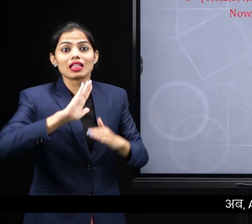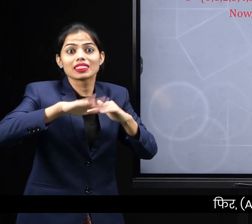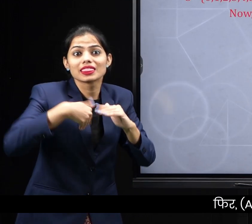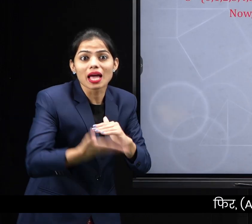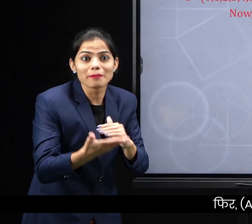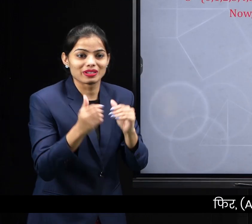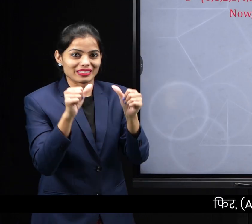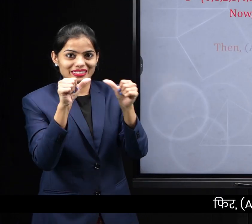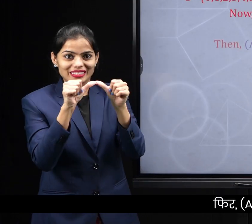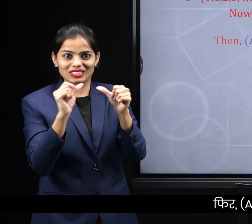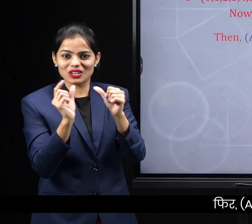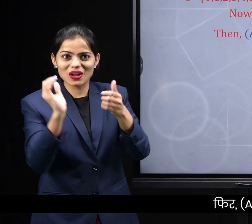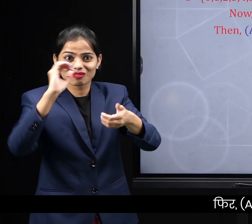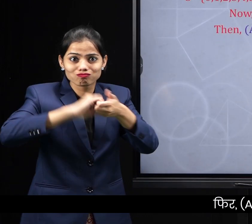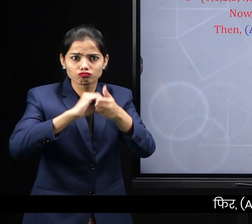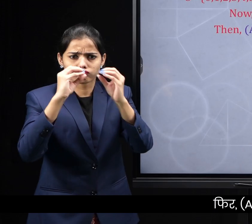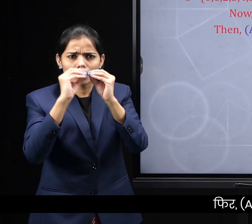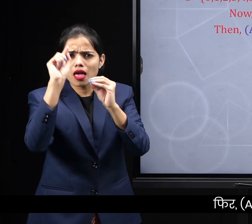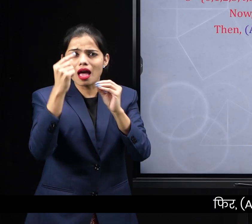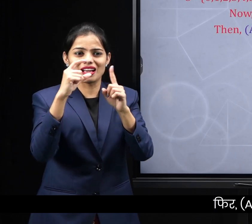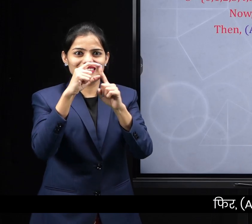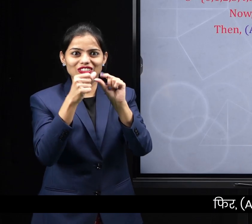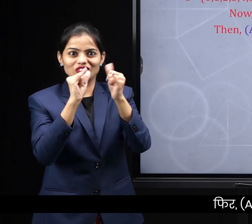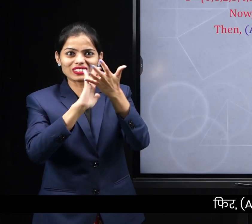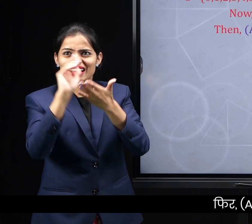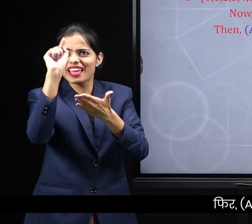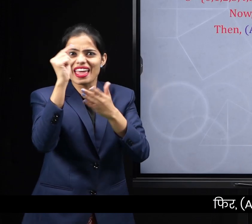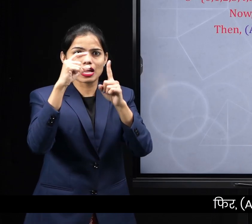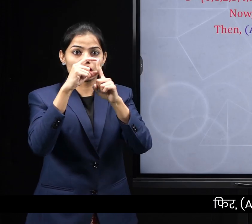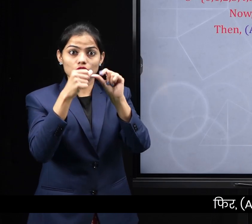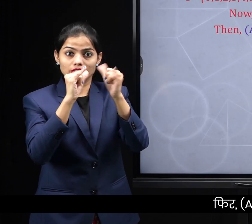फिर A यूनियन B is equals to 2, 6 till 1।